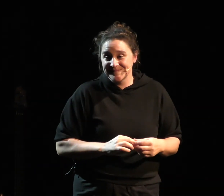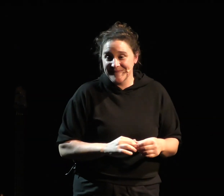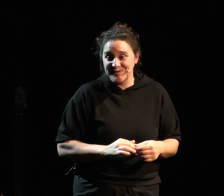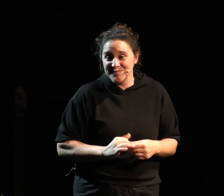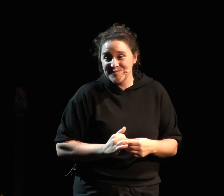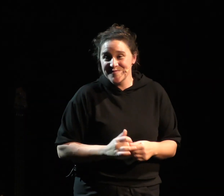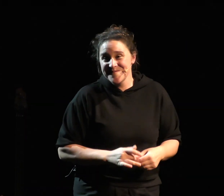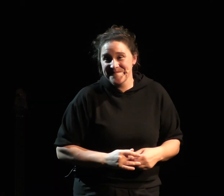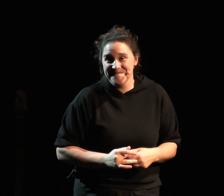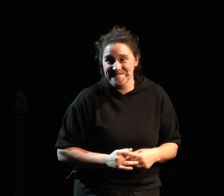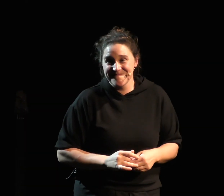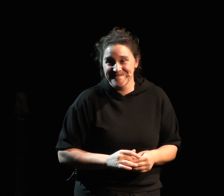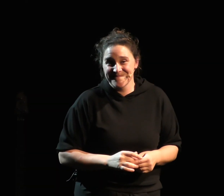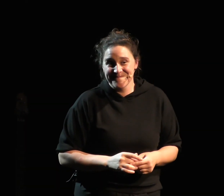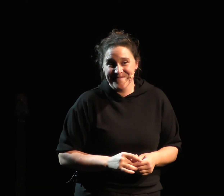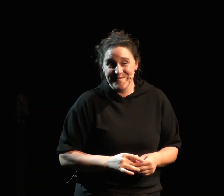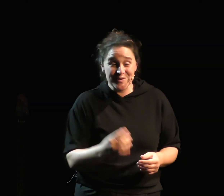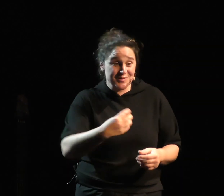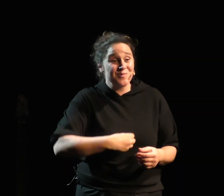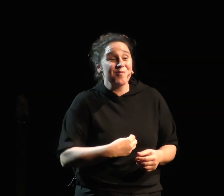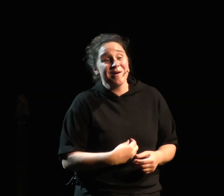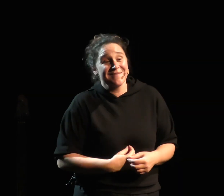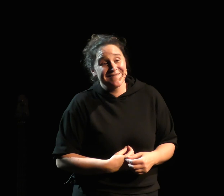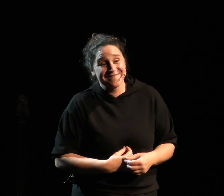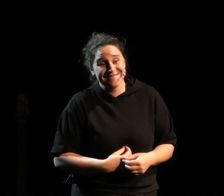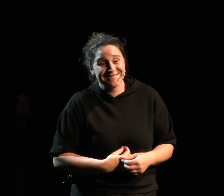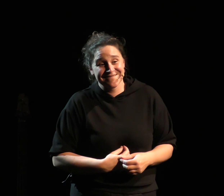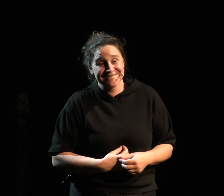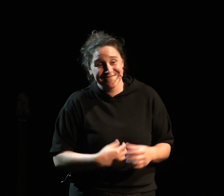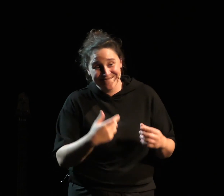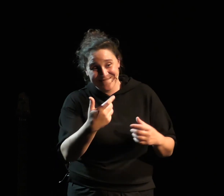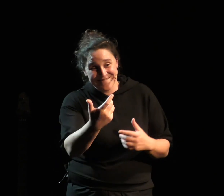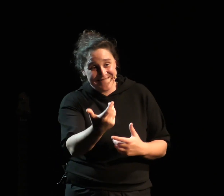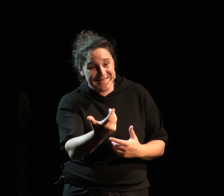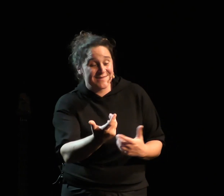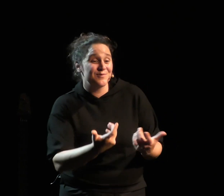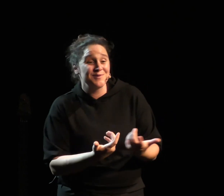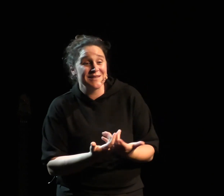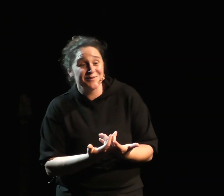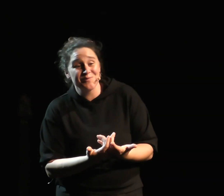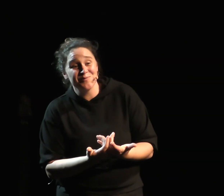à ton cou, morceau de moi. Souvenir de nous.